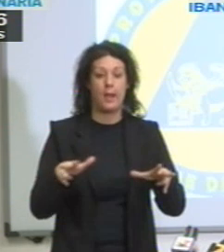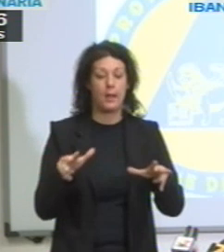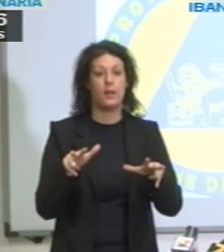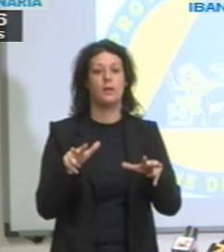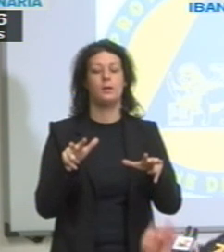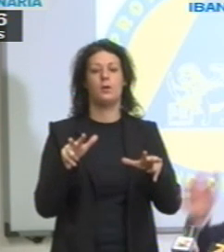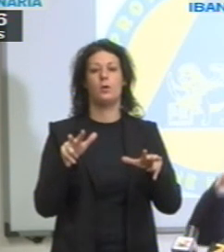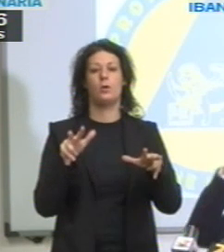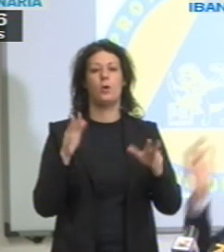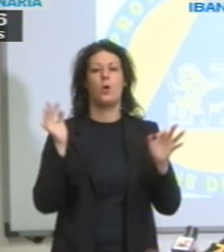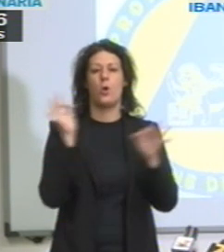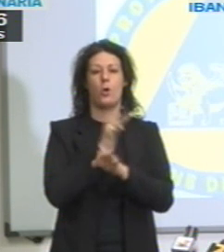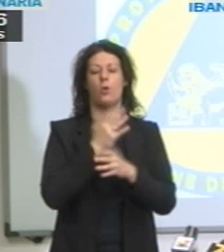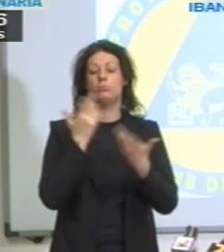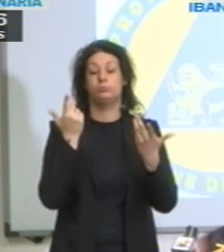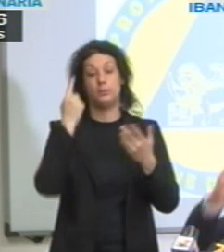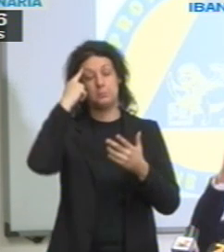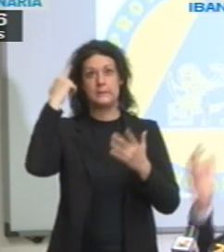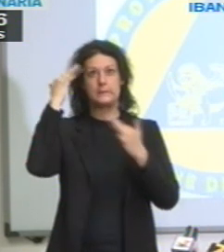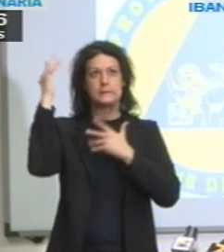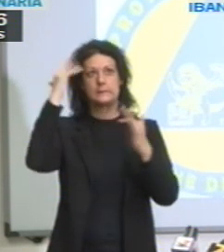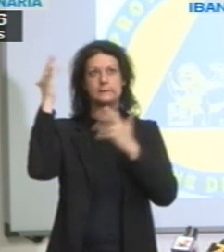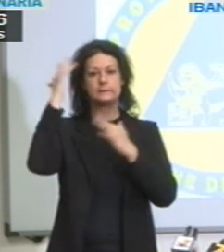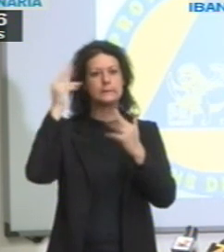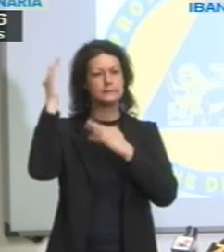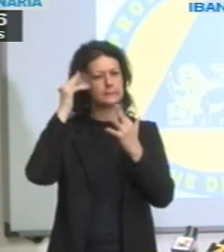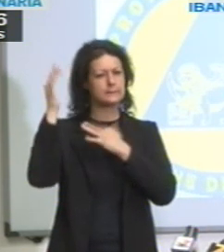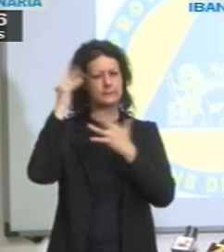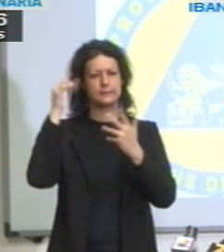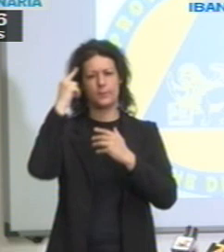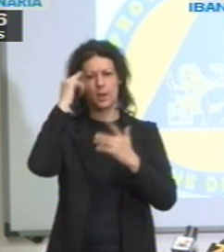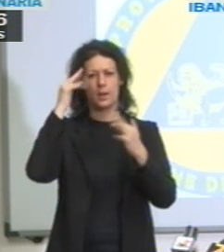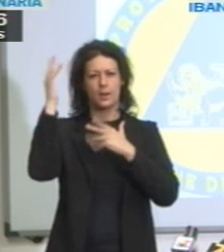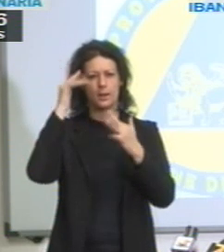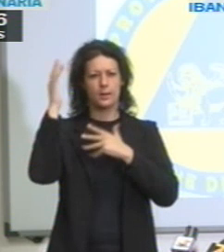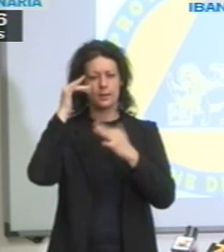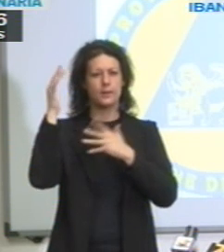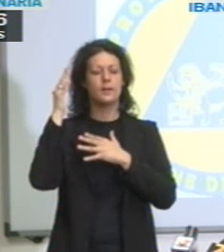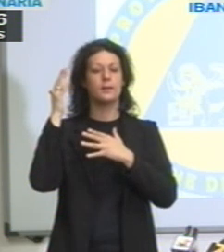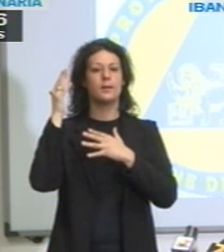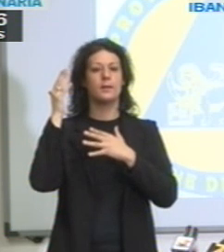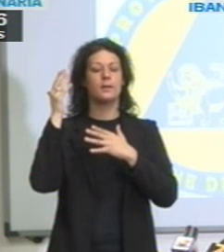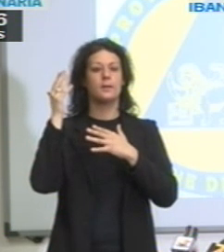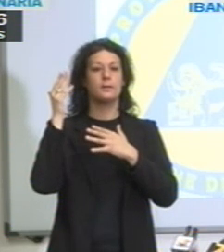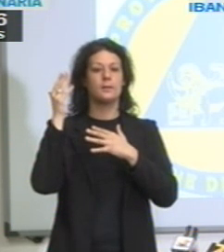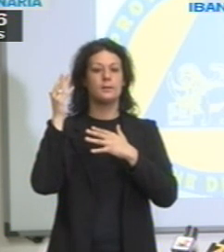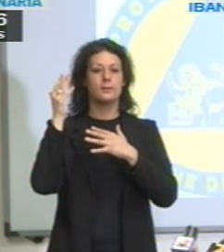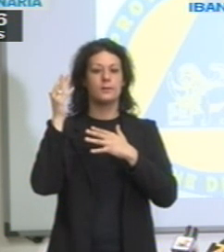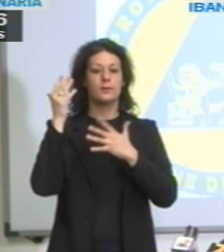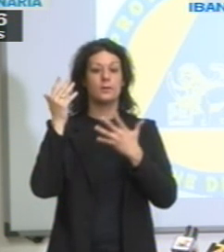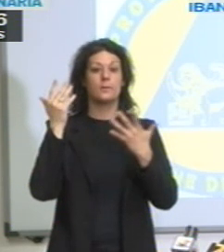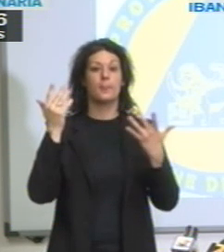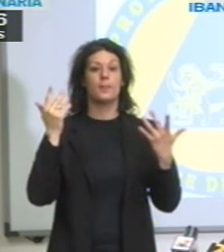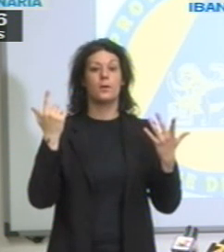in brainstorming, in ragionamenti, tempeste mentali a voce ad alta voce, che